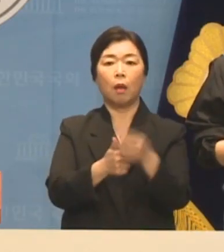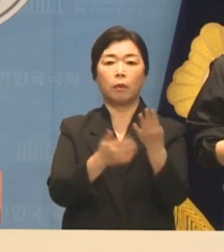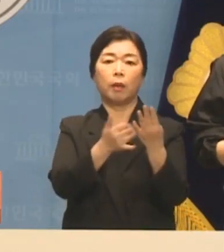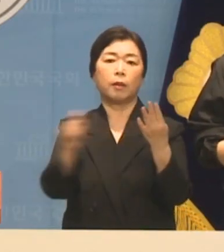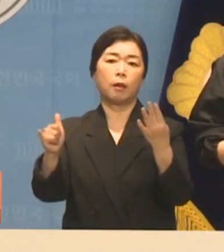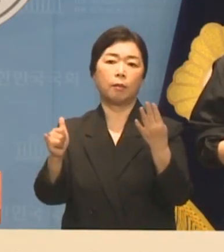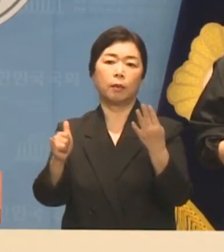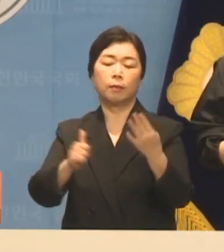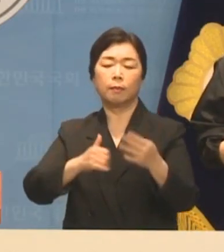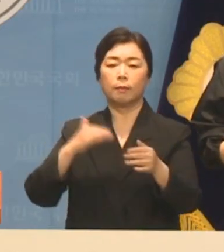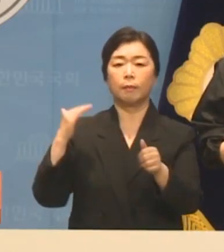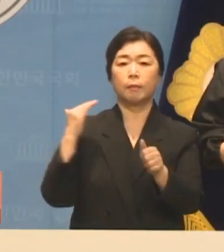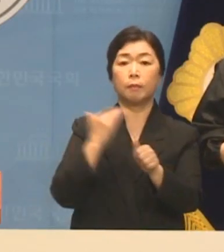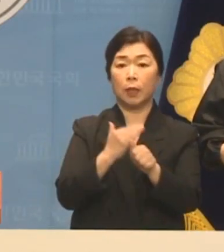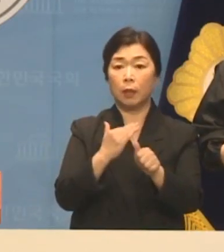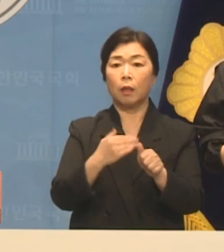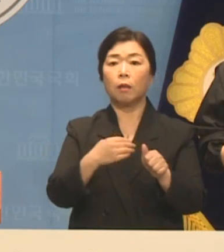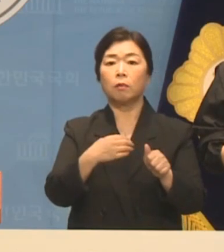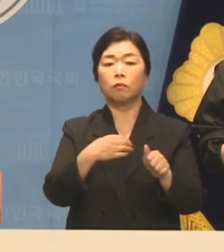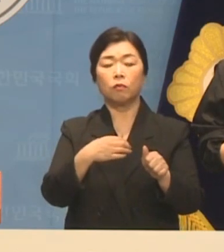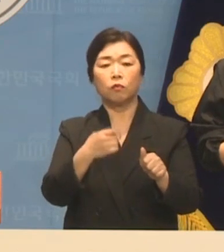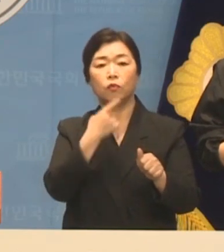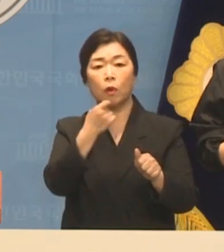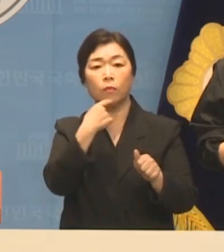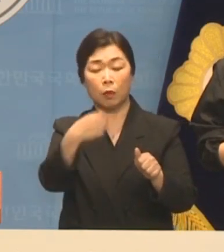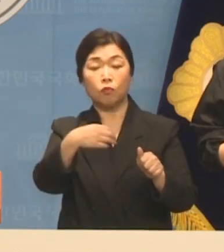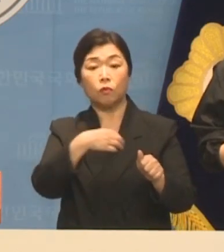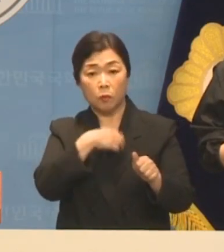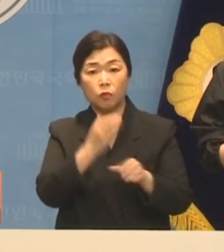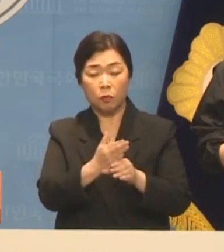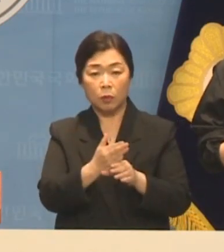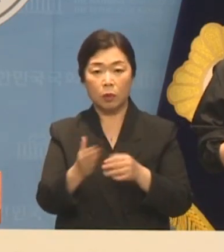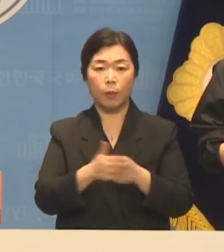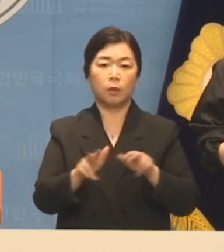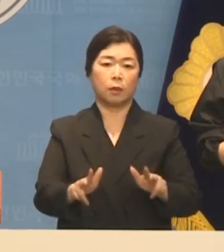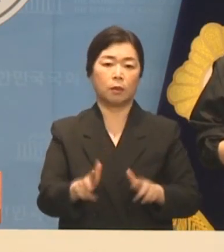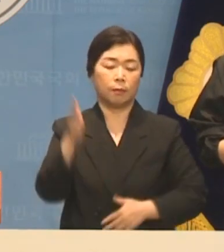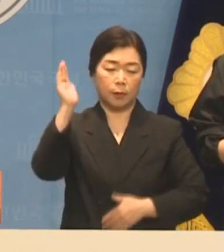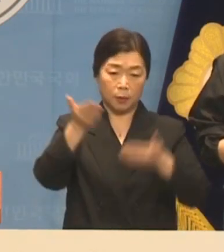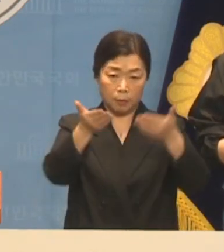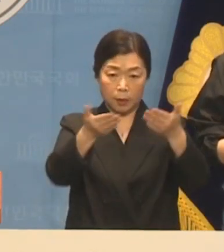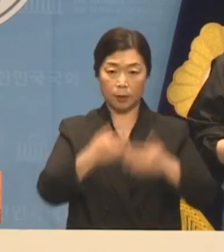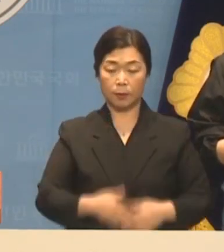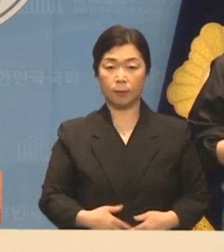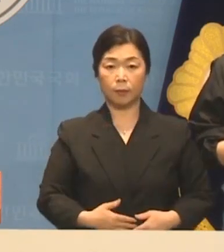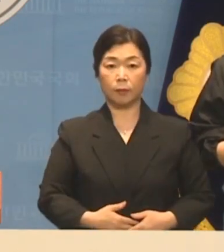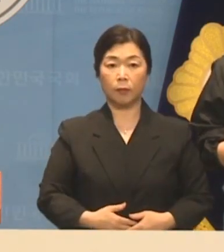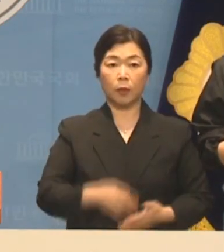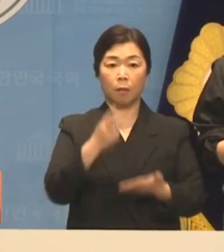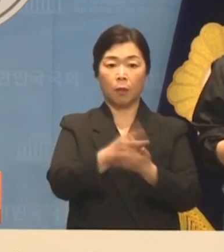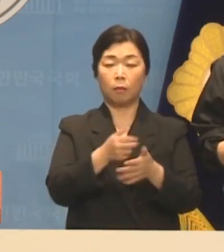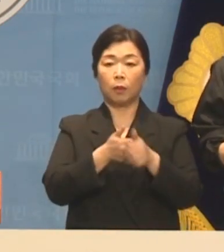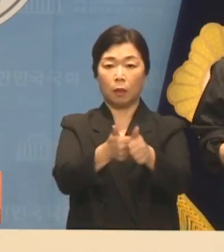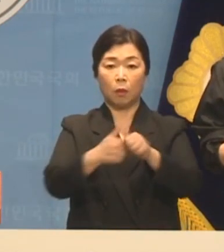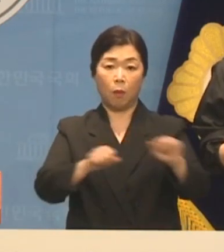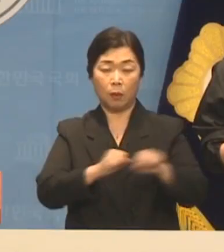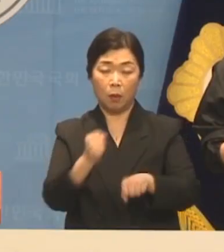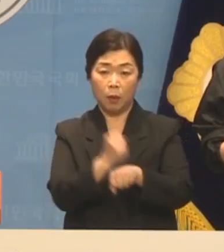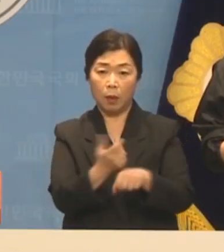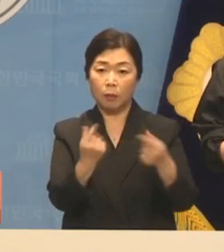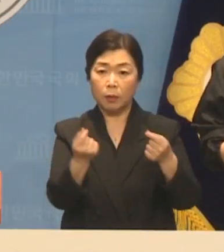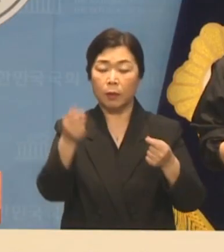노동자가 해고 위협을 받고 있어 오늘 기자회견을 열고 있습니다. 합법적 쟁의 행위를